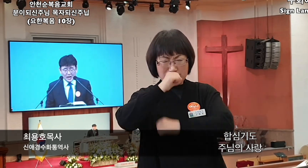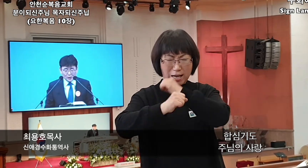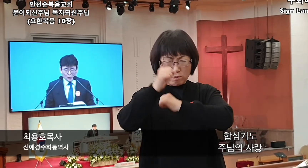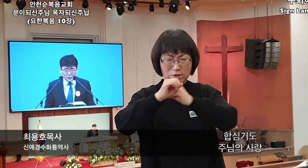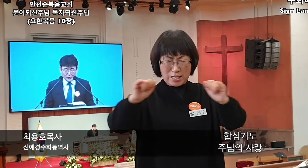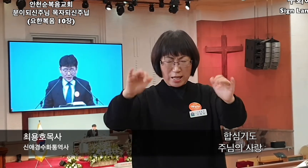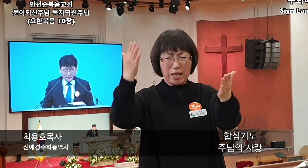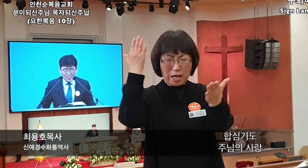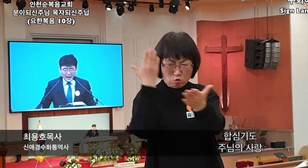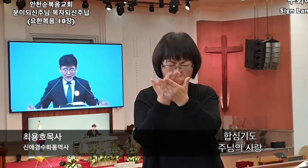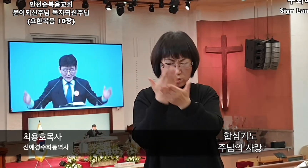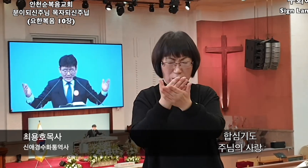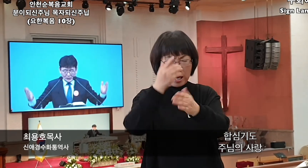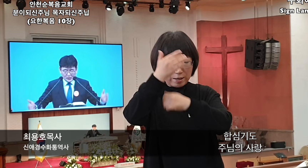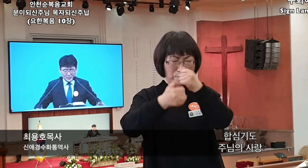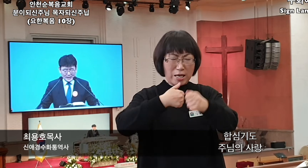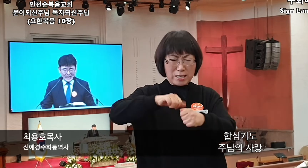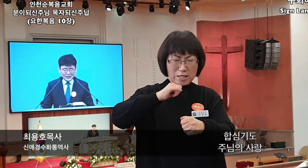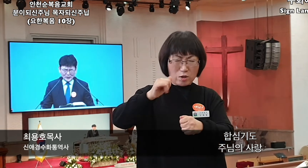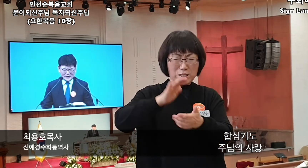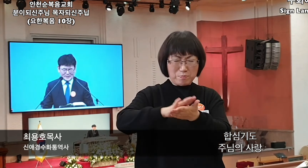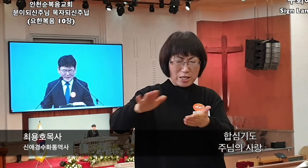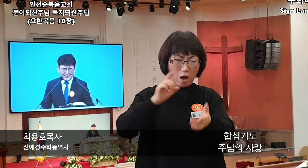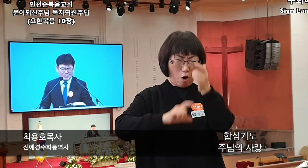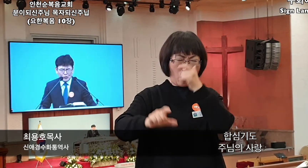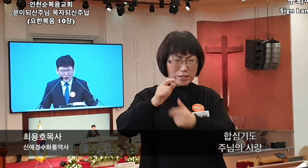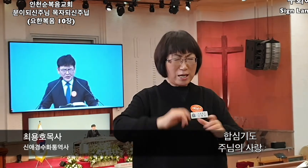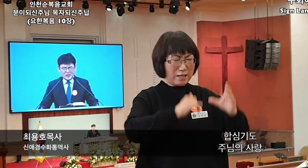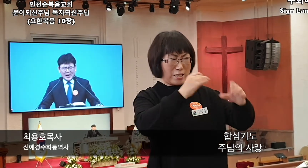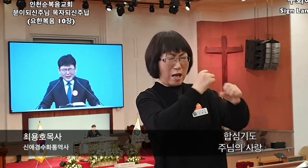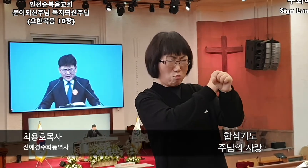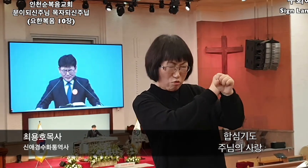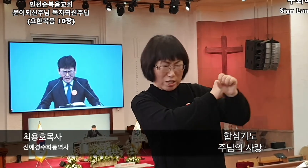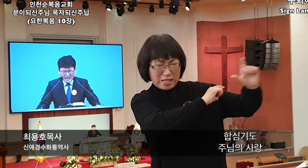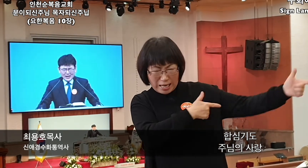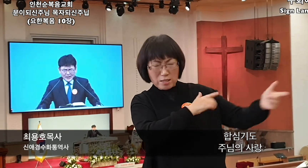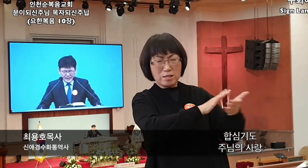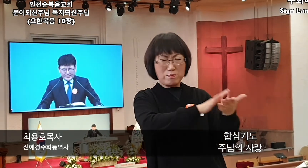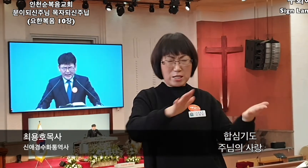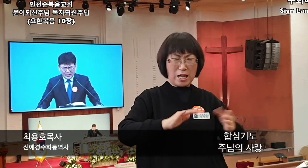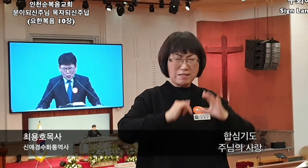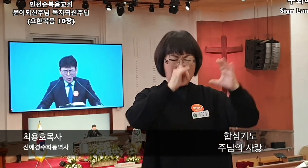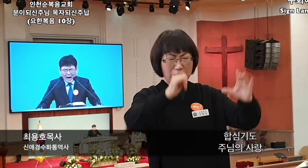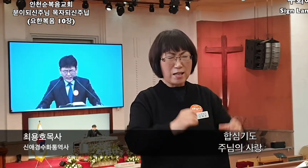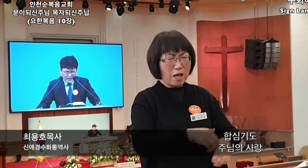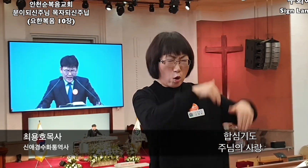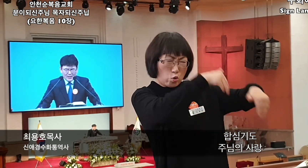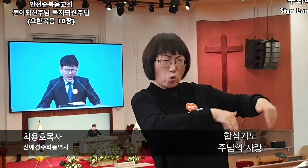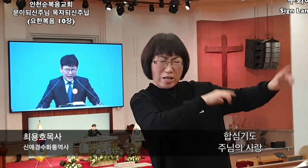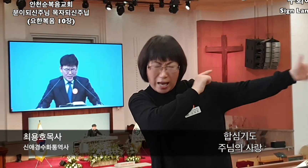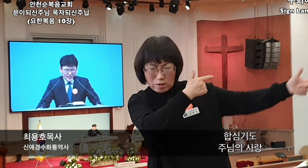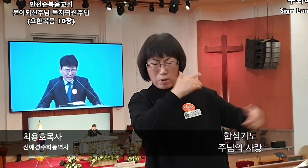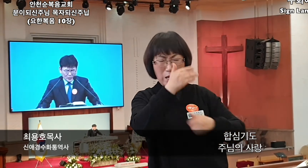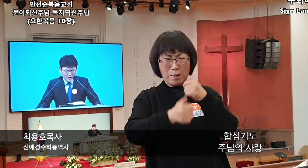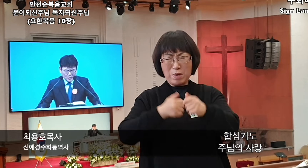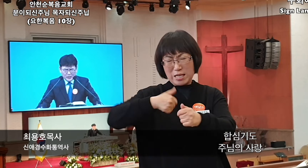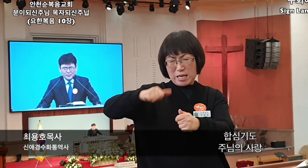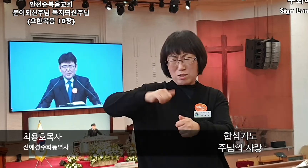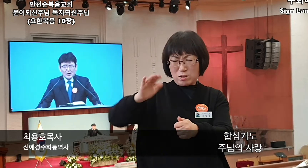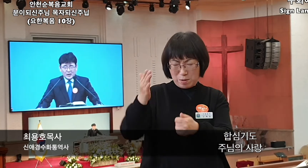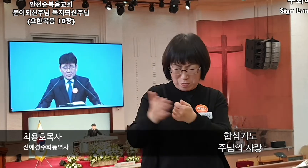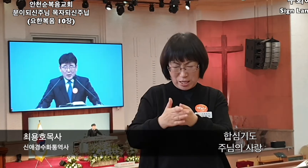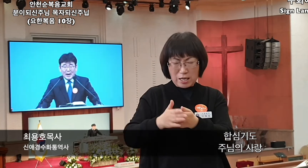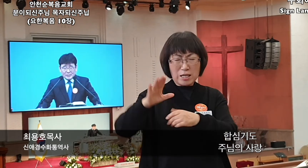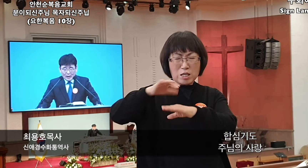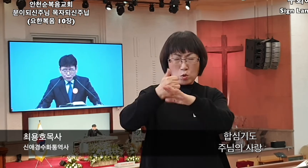자유인들이 되게 하여 주옵소서. 하나님의 자녀들입니다. 더 이상 세상에 묶여있지 않습니다. 세상의 종 아니라 하나님의